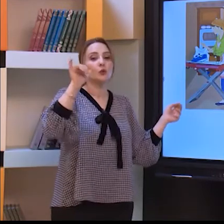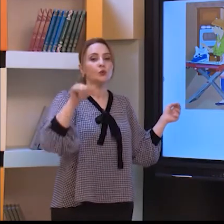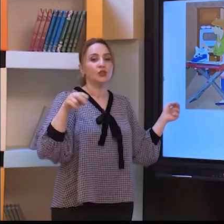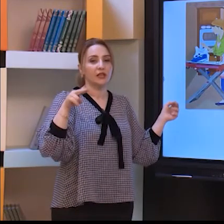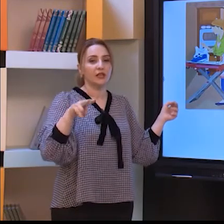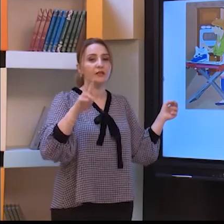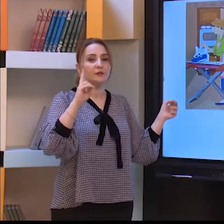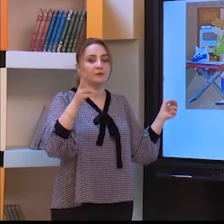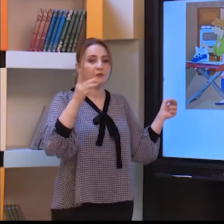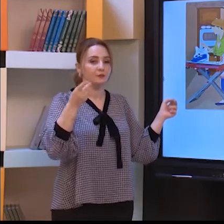Ülkər,